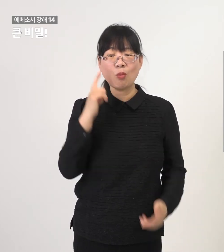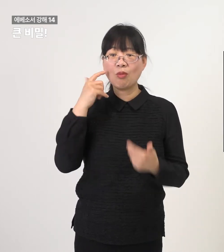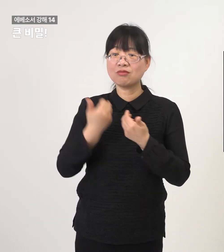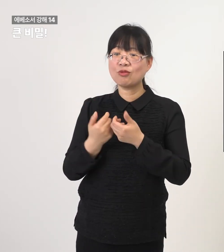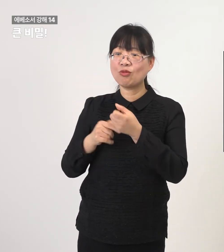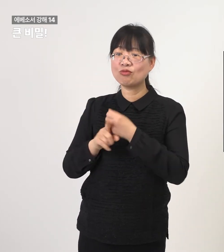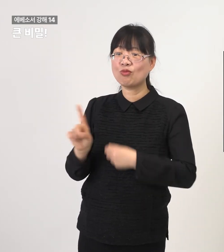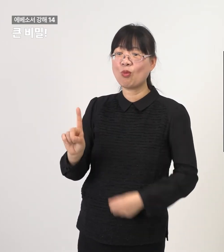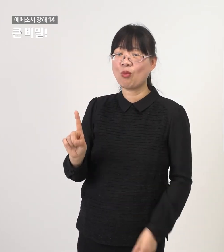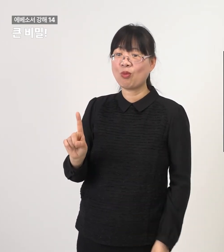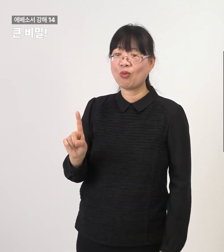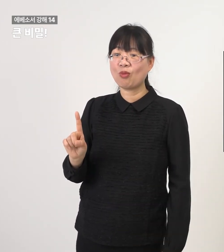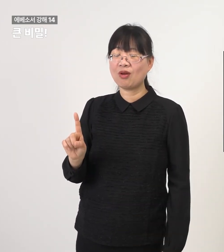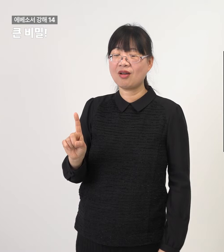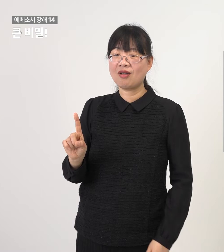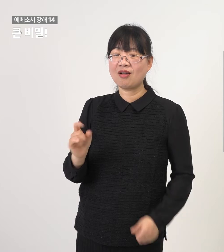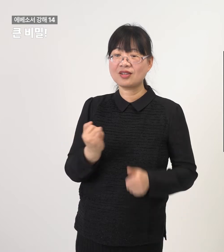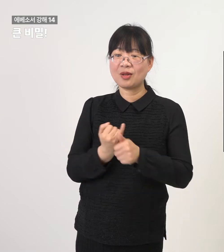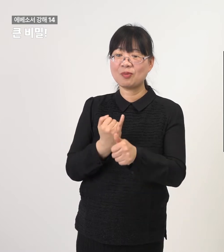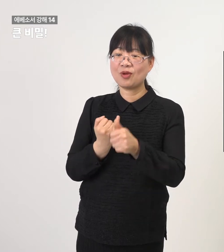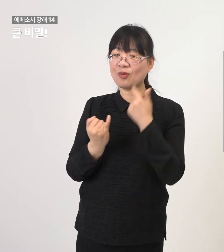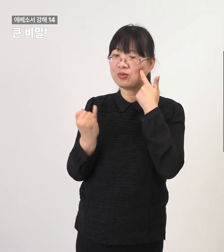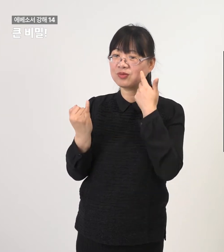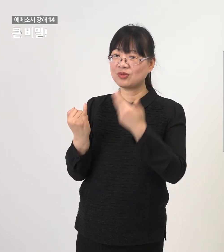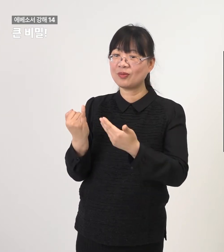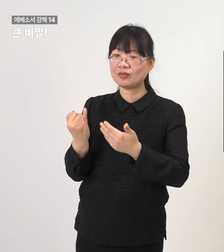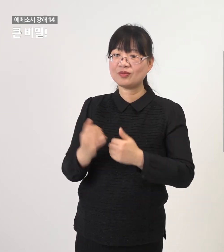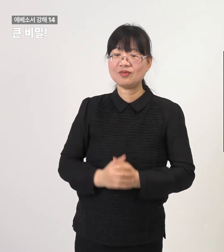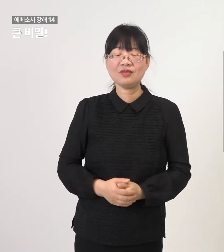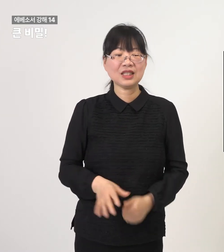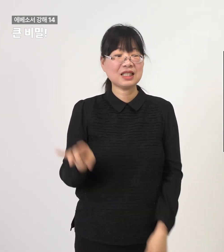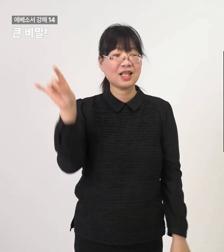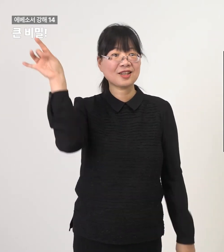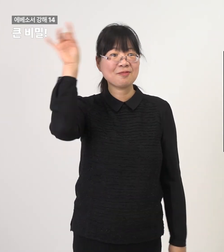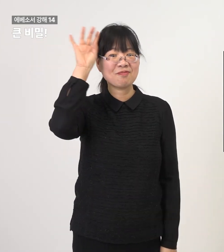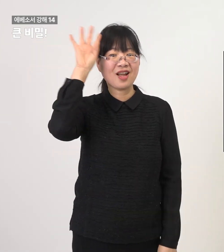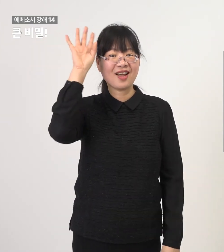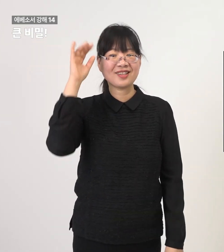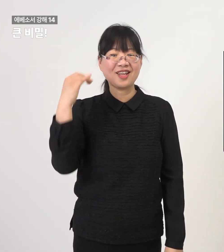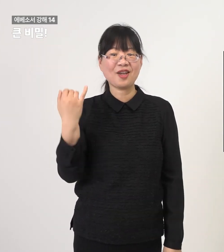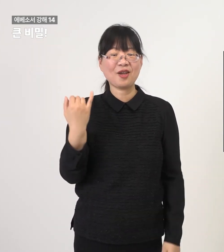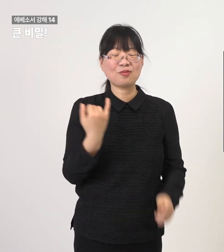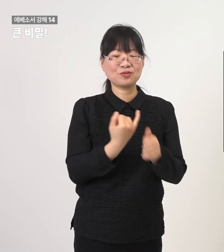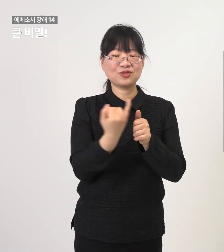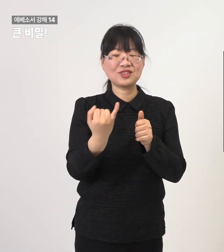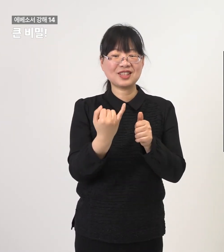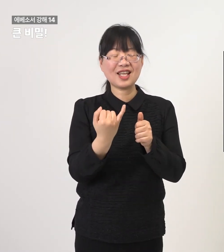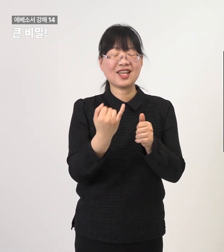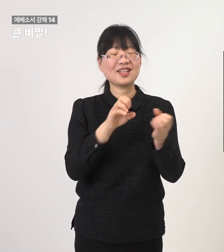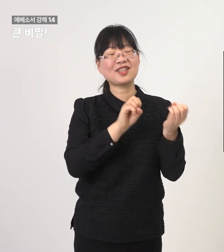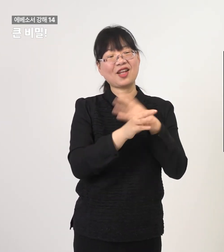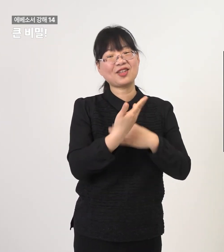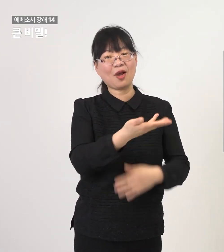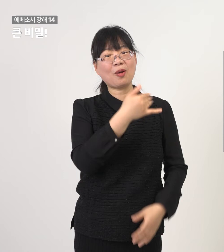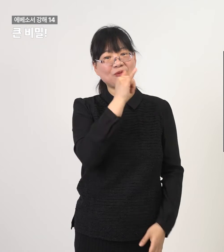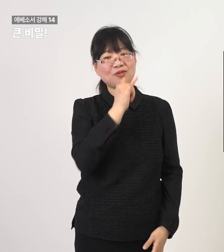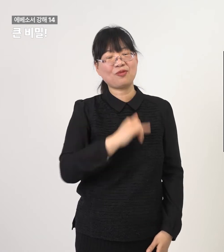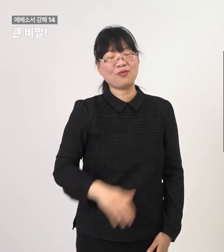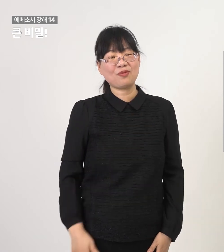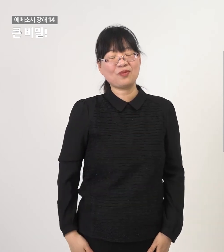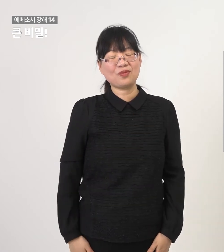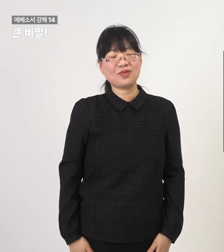반대했는데? 그랬더니 전혀 뜻밖의 이야기를 하는 거예요.